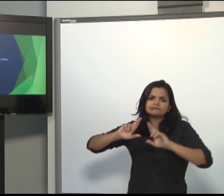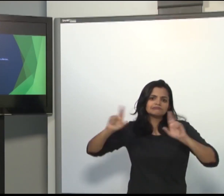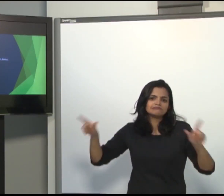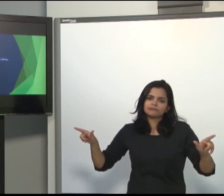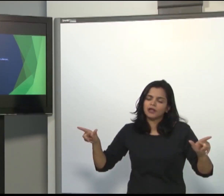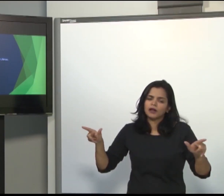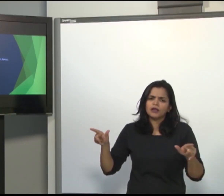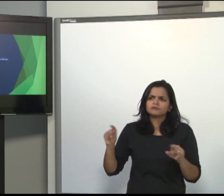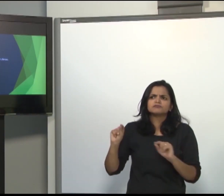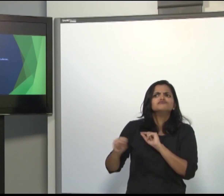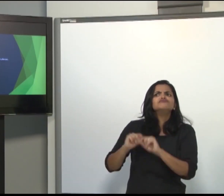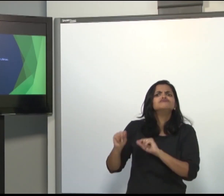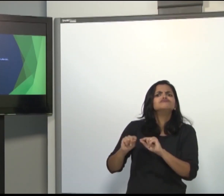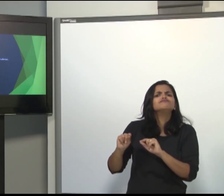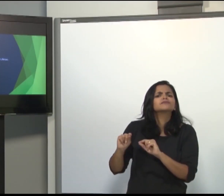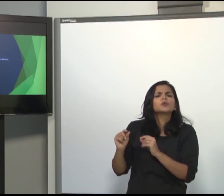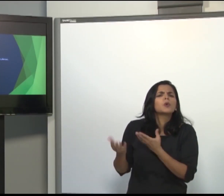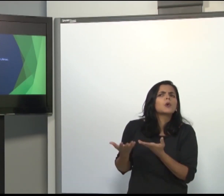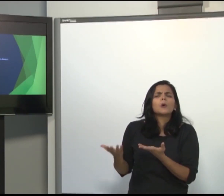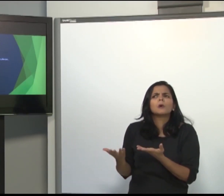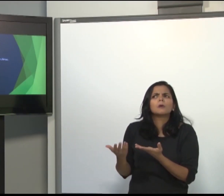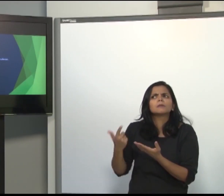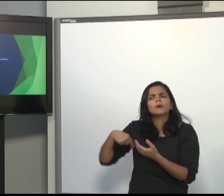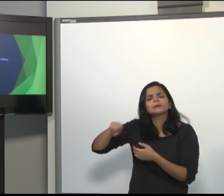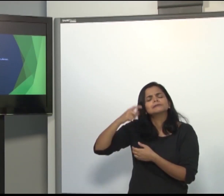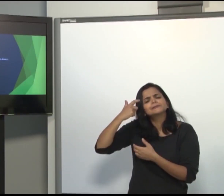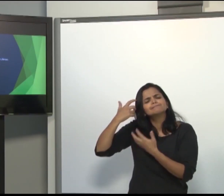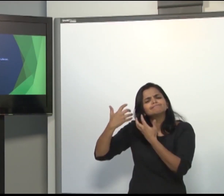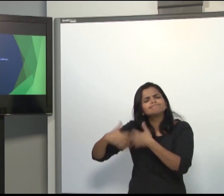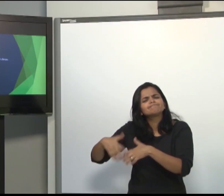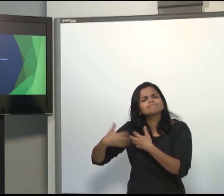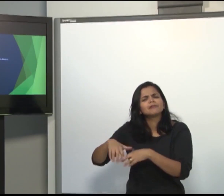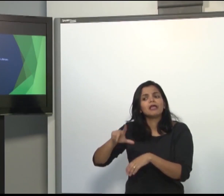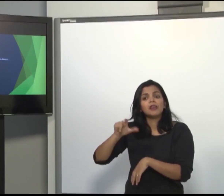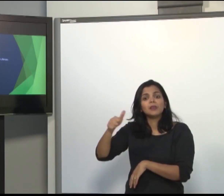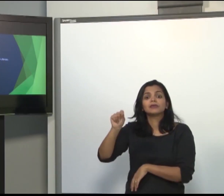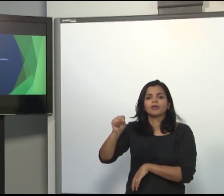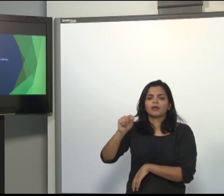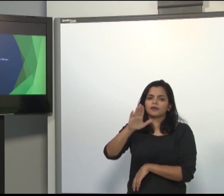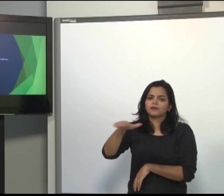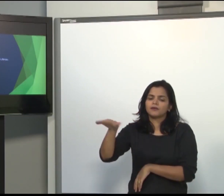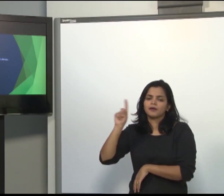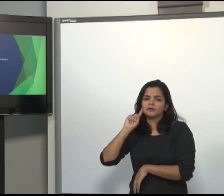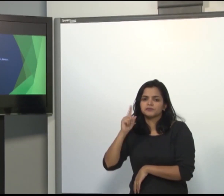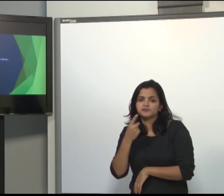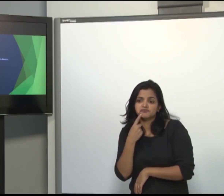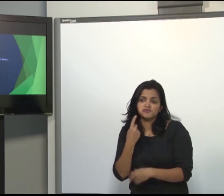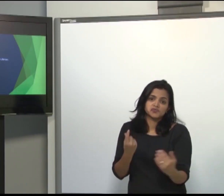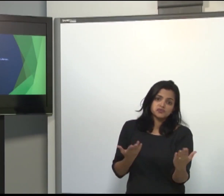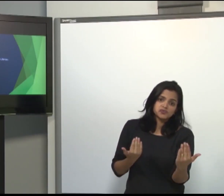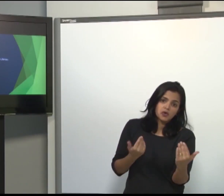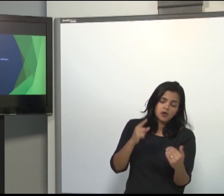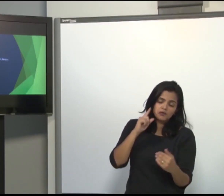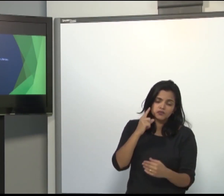é diferente da L2. Então, nós precisamos fazer uma reflexão. Esse público é adulto,